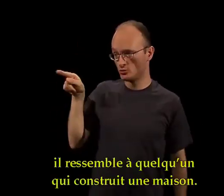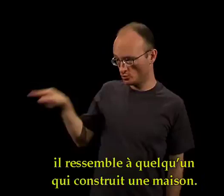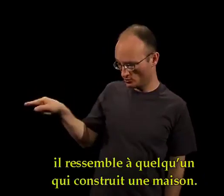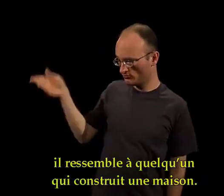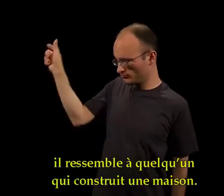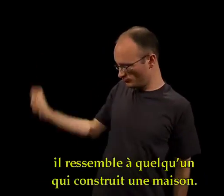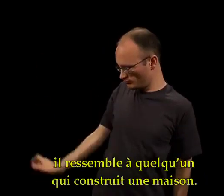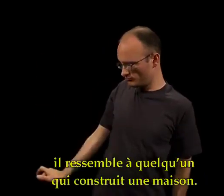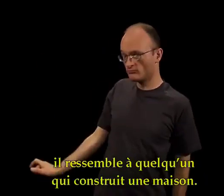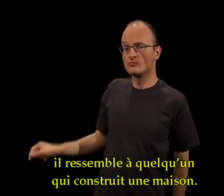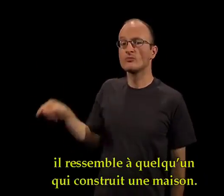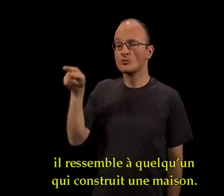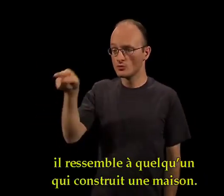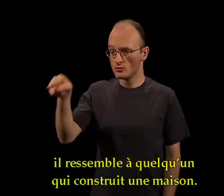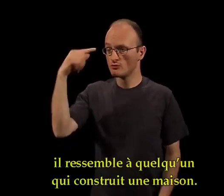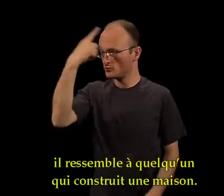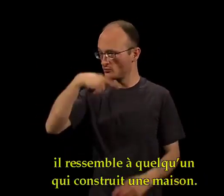Il ressemble à quelqu'un qui construit une maison,